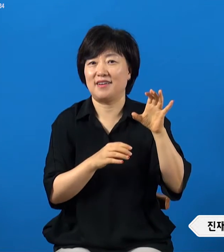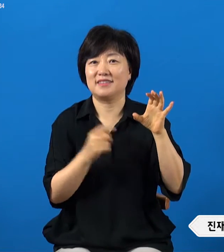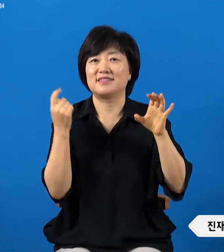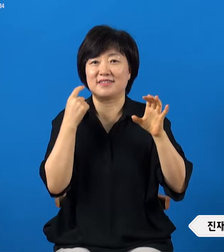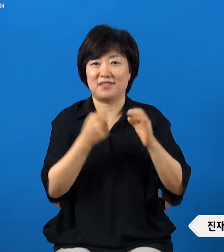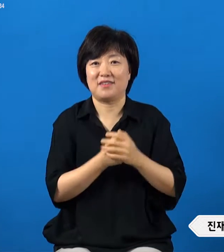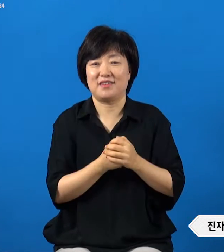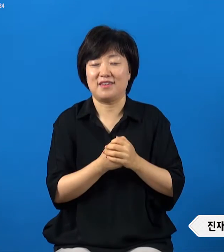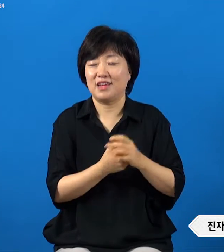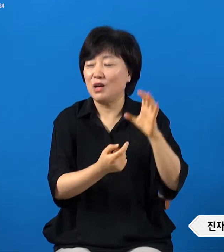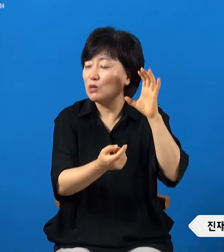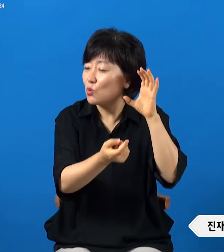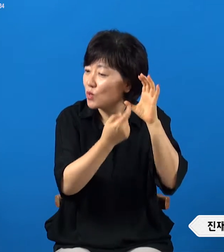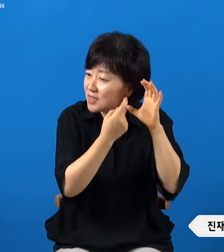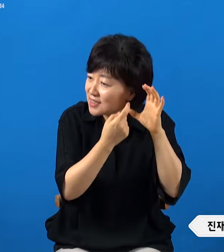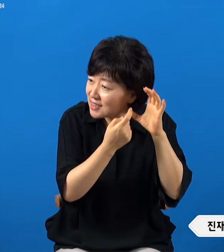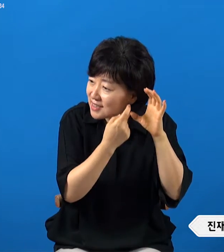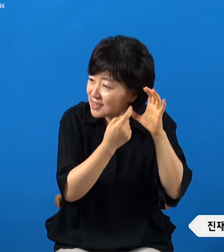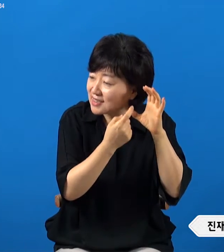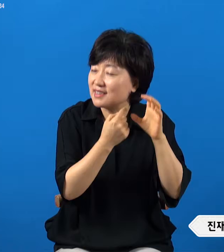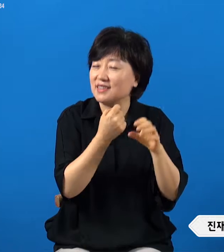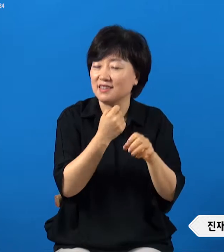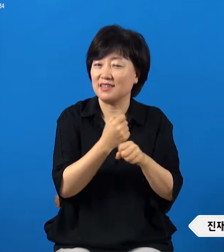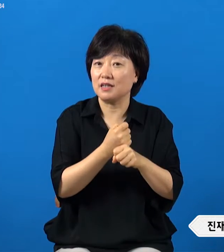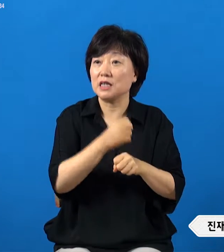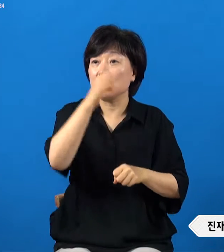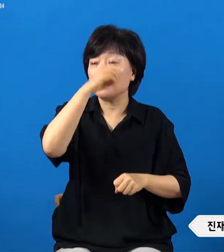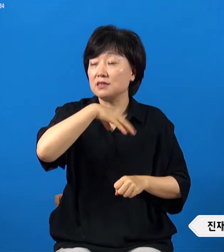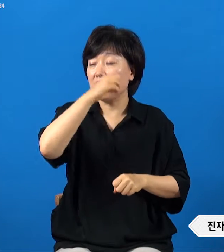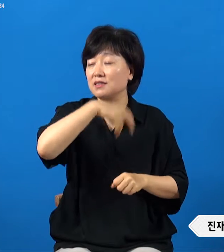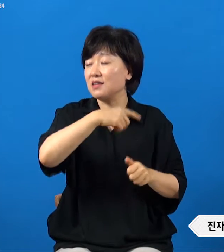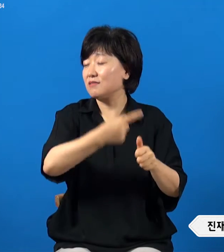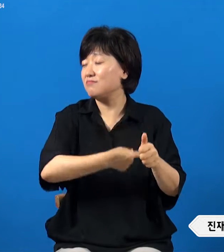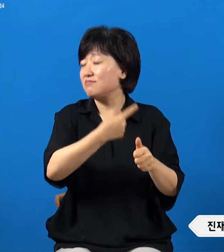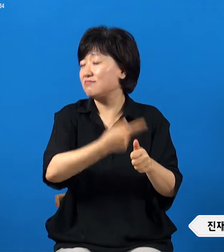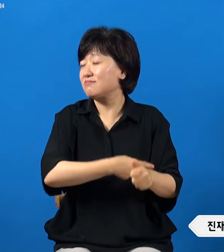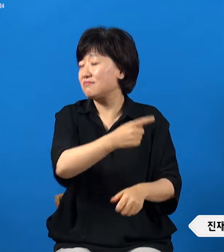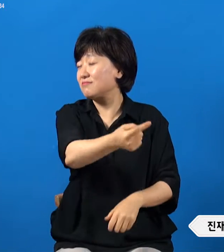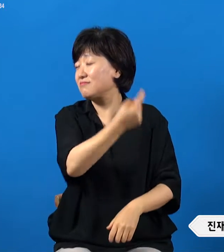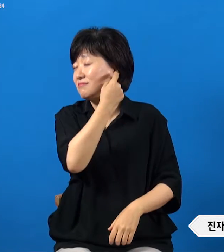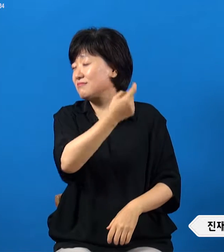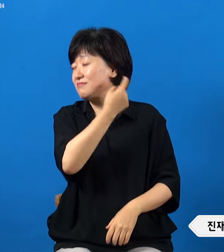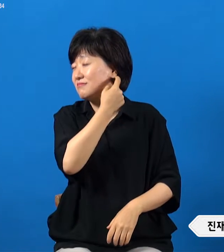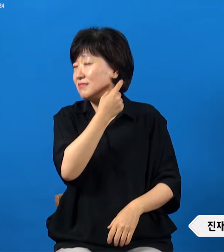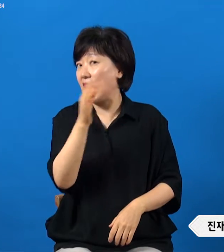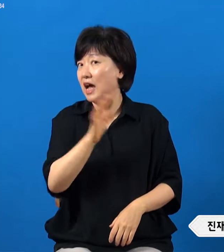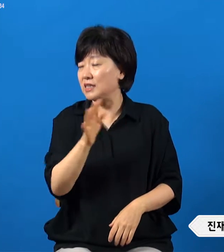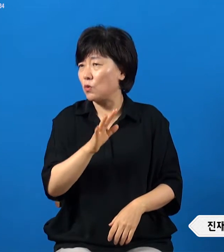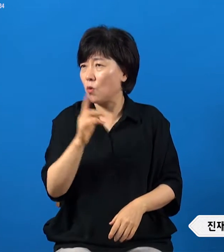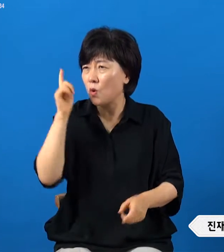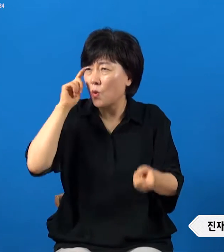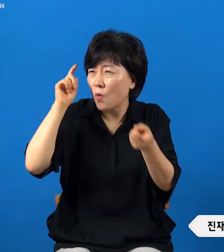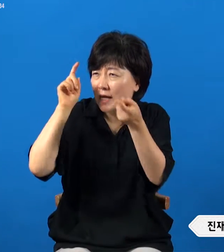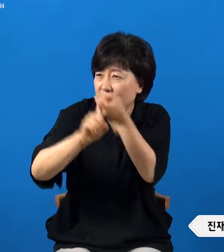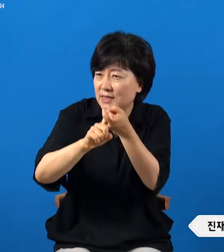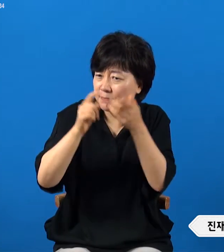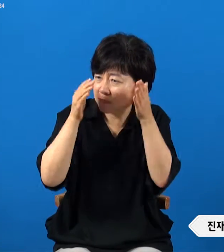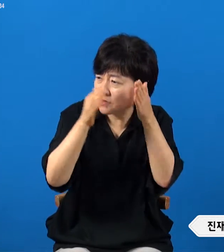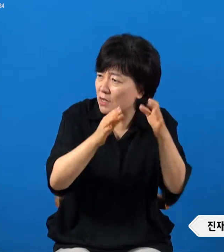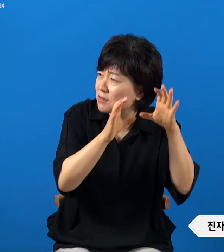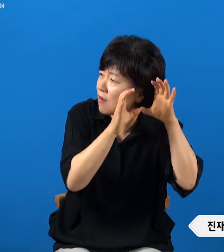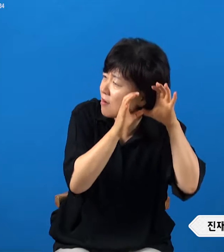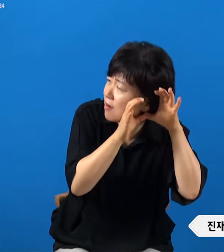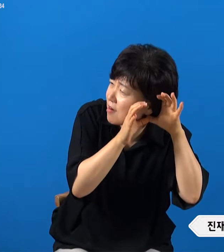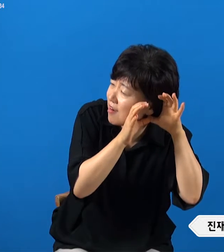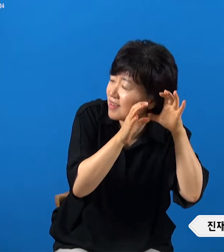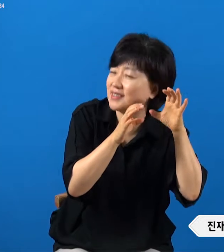to라고 이야기합니다. 소리가 들려서 듣는 히어링이 아니라 관심을 가지고 열심히 듣는 모습을